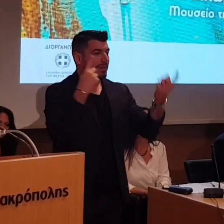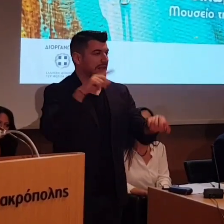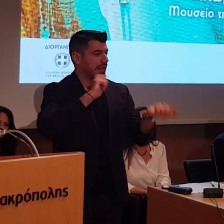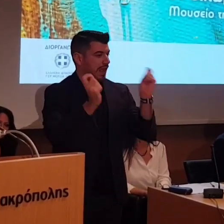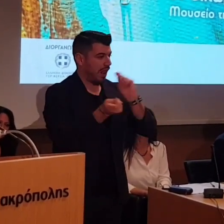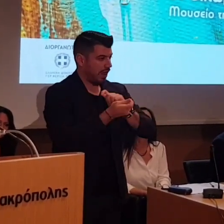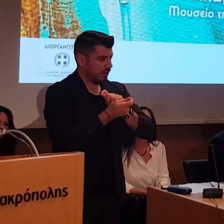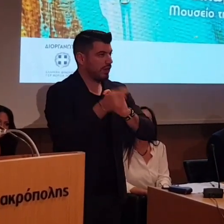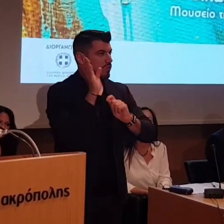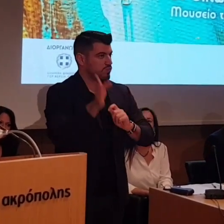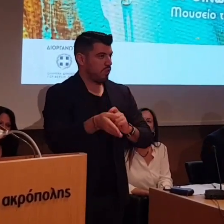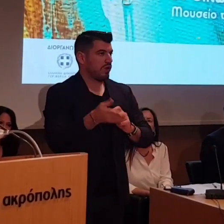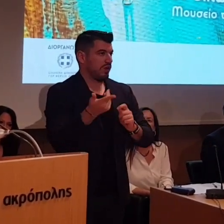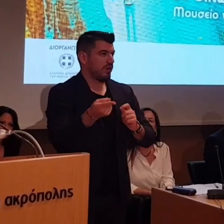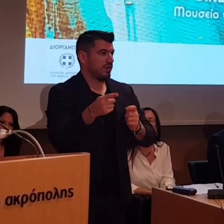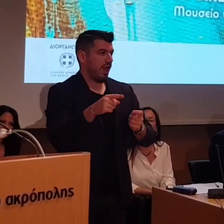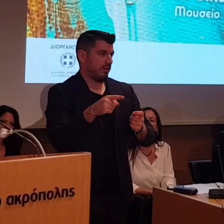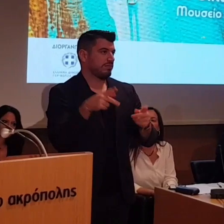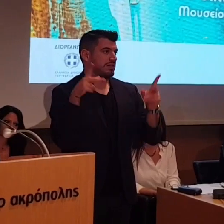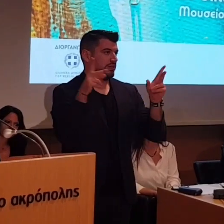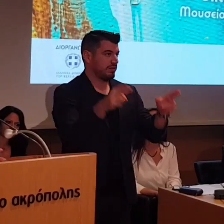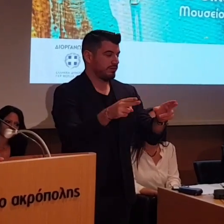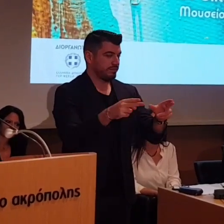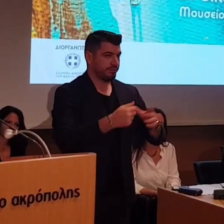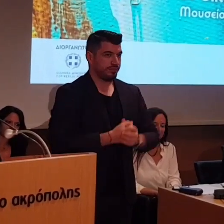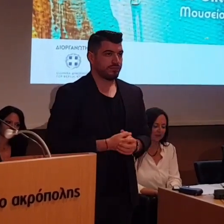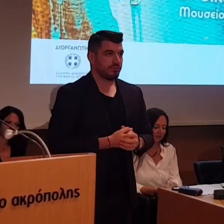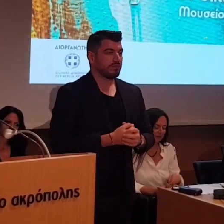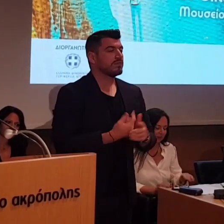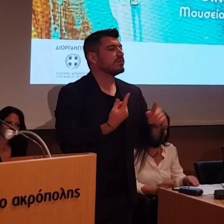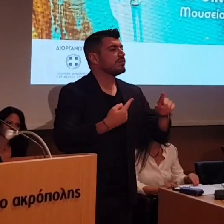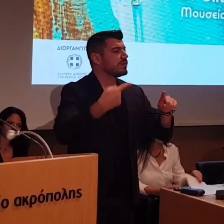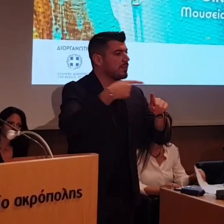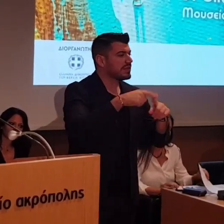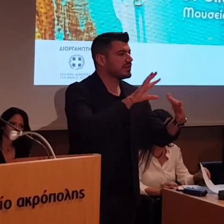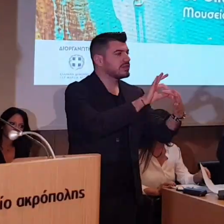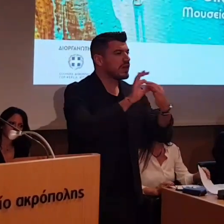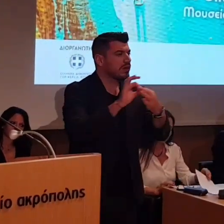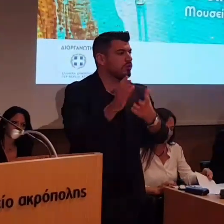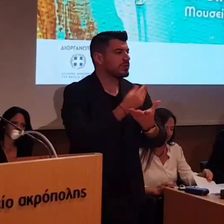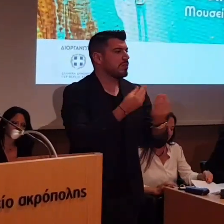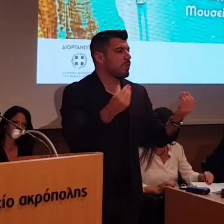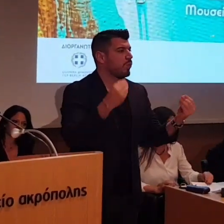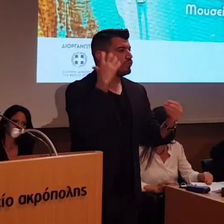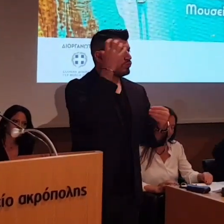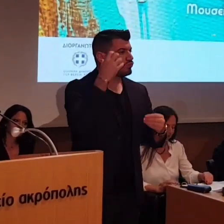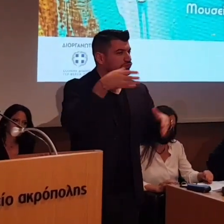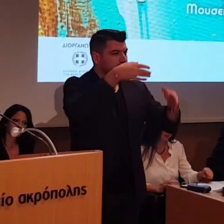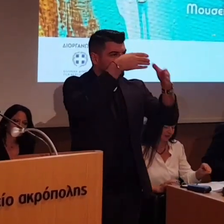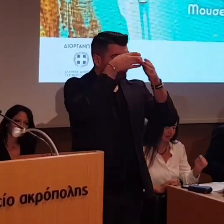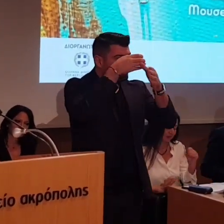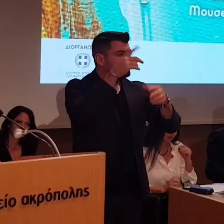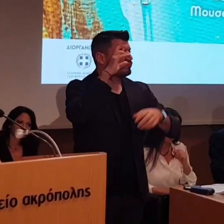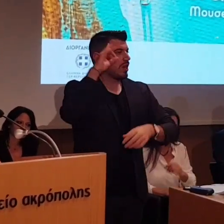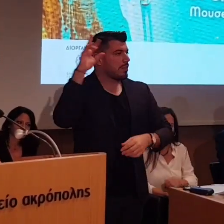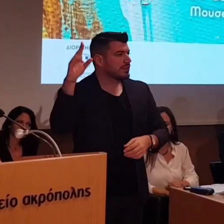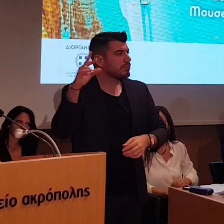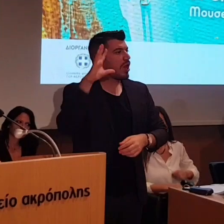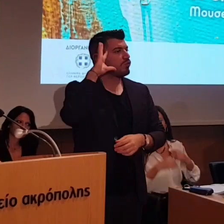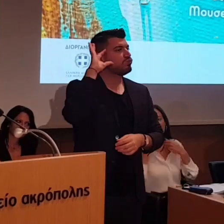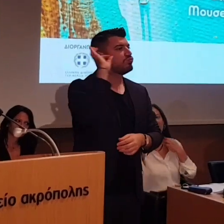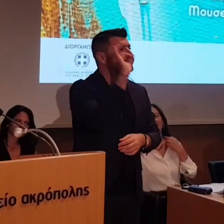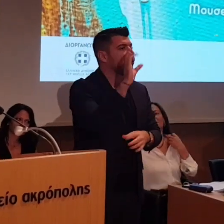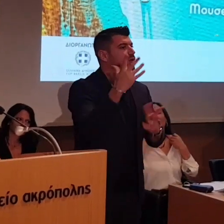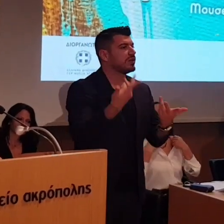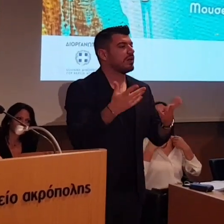αλλαγή. Γι' αυτό και βάζουμε τις βάσεις μέσα από συνέργειες με και τους επιστημονικούς και πανεπιστημιακούς θεσμούς, όπως είναι